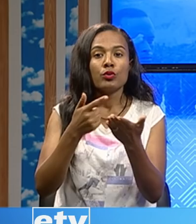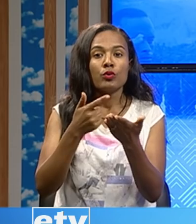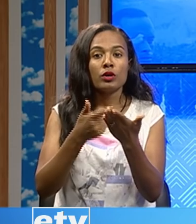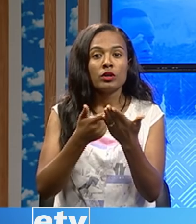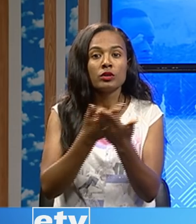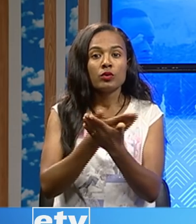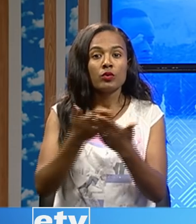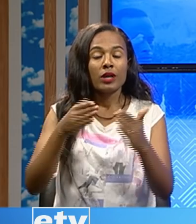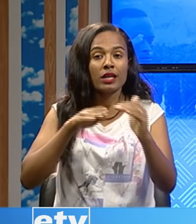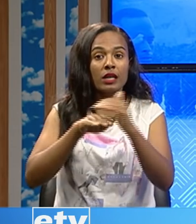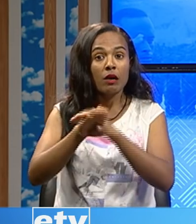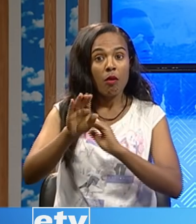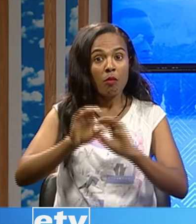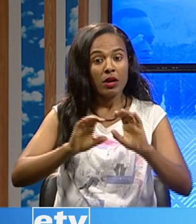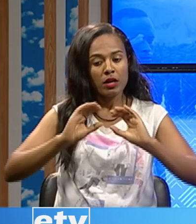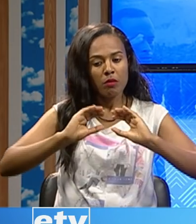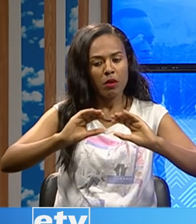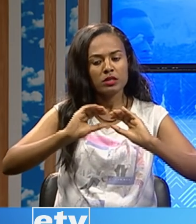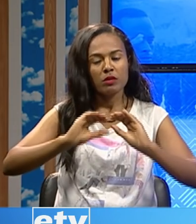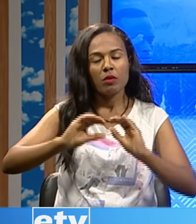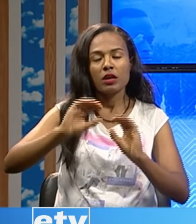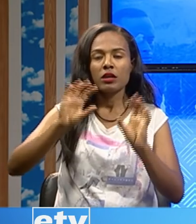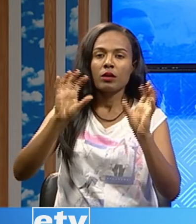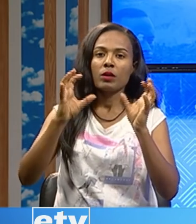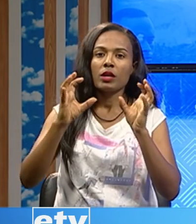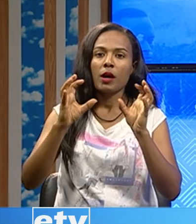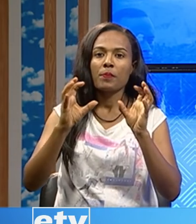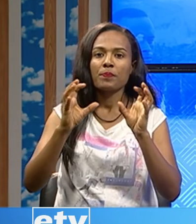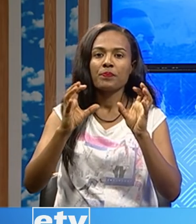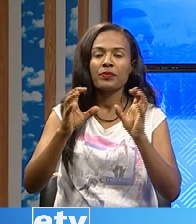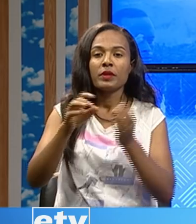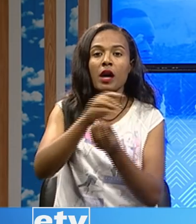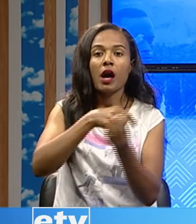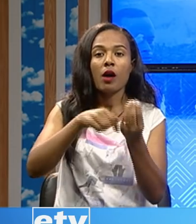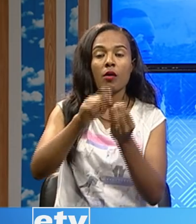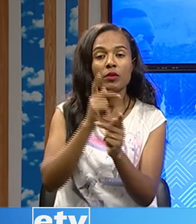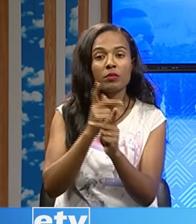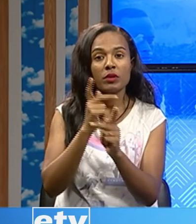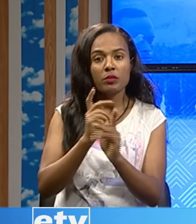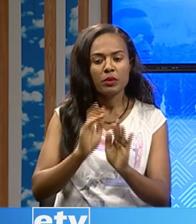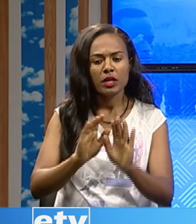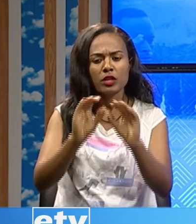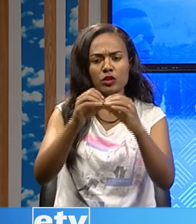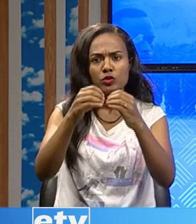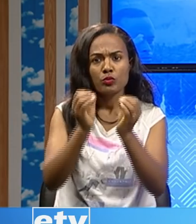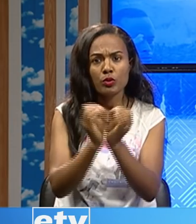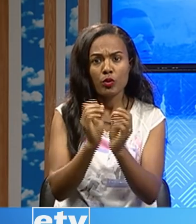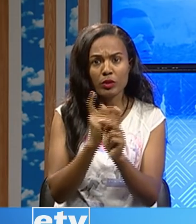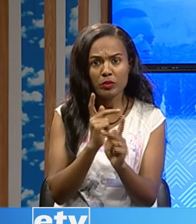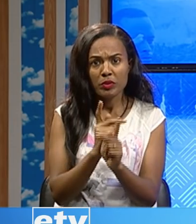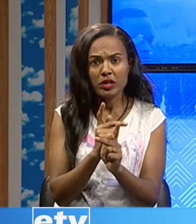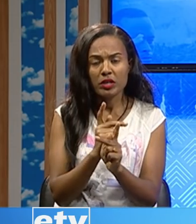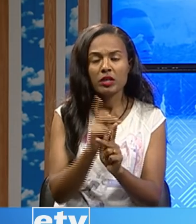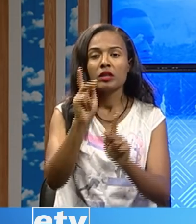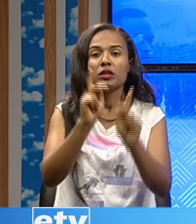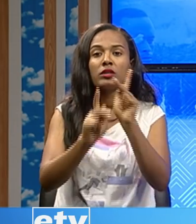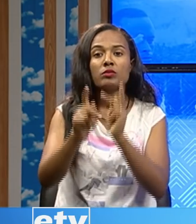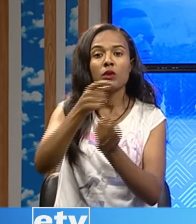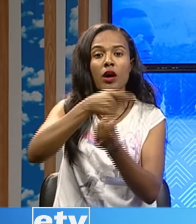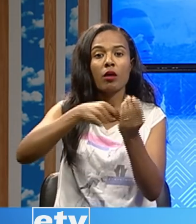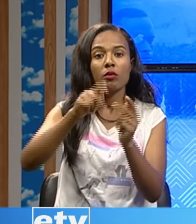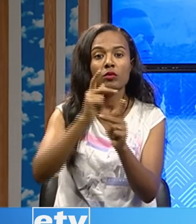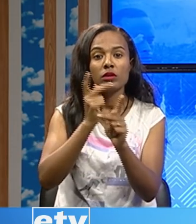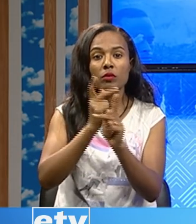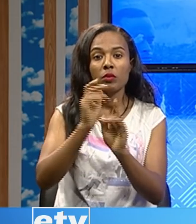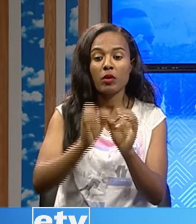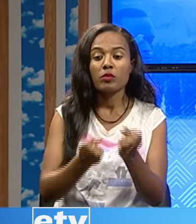ጉዳይ እንዲገባ ማድረግ ማስተማር በሚዲያ መስራት ይተበቀባችኋል አከባቢ መጠበቅ የራሳችን ኦፊስን መጠበቅ ህዝቡ አከባቢን ጠብቅ ማድረግ